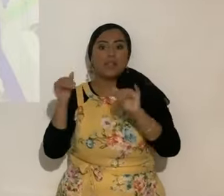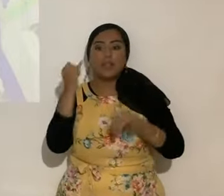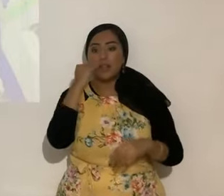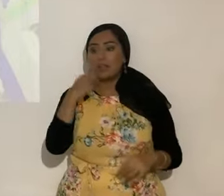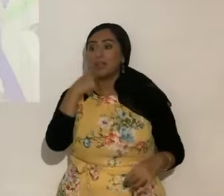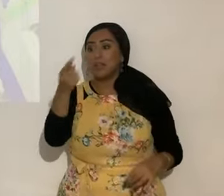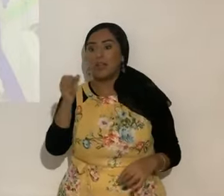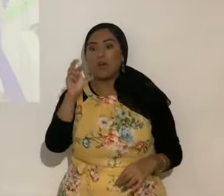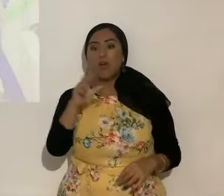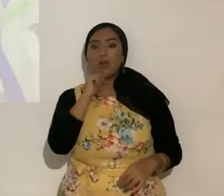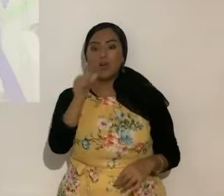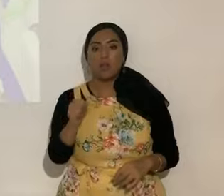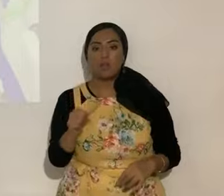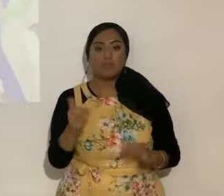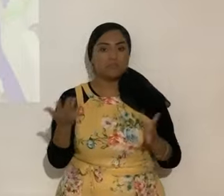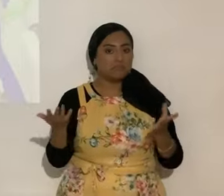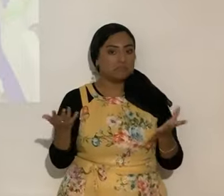pronuncia o no.